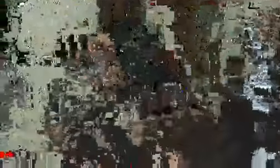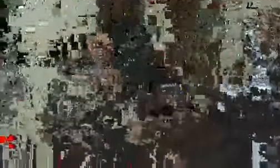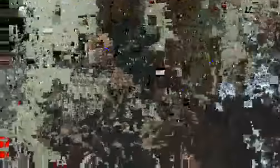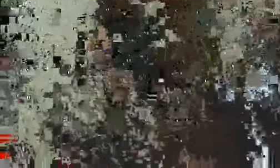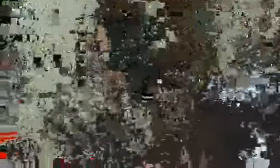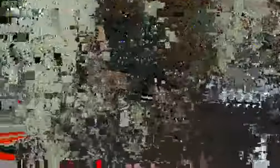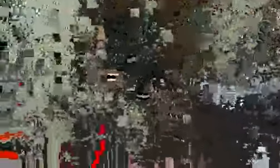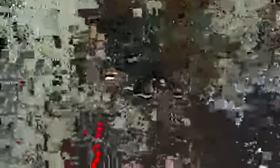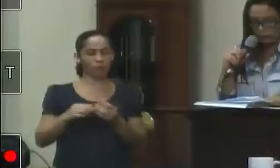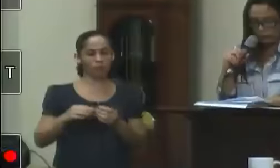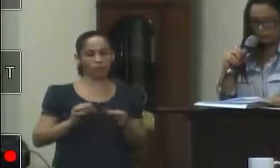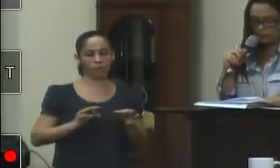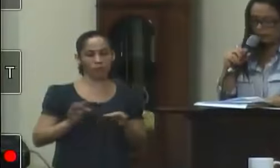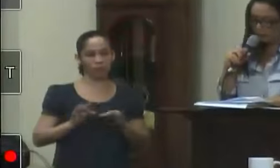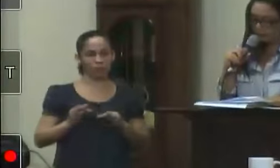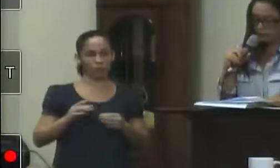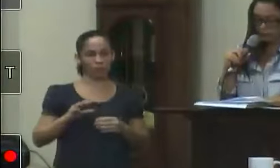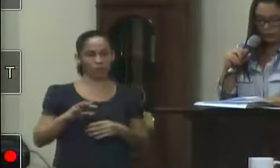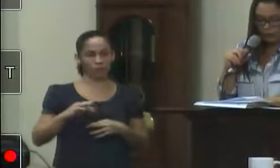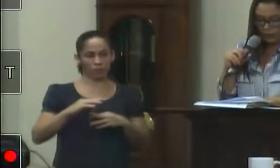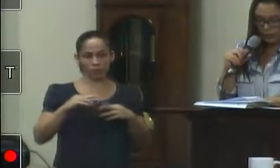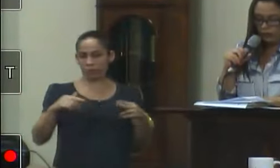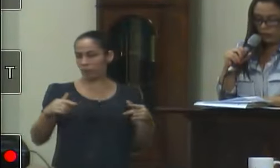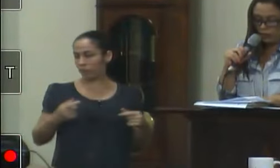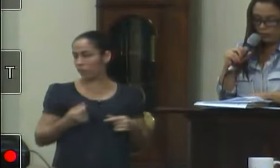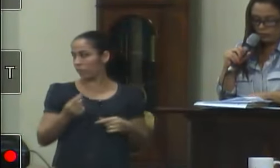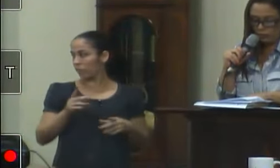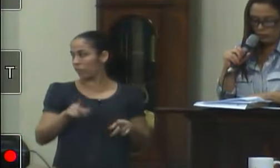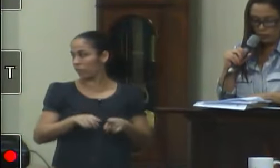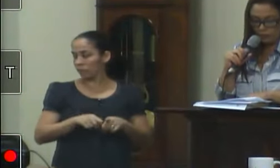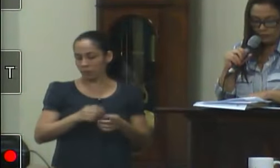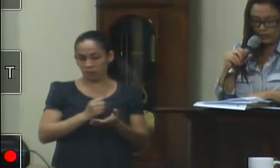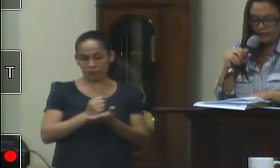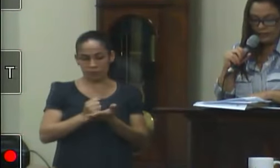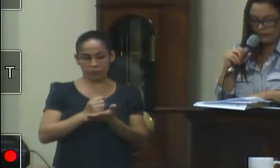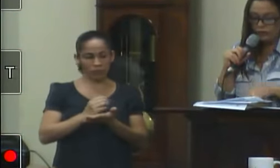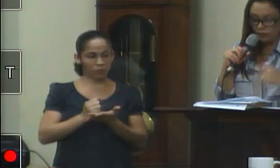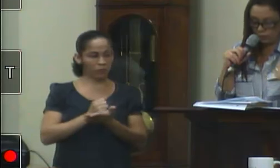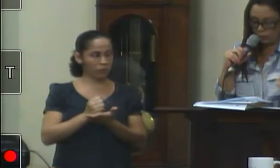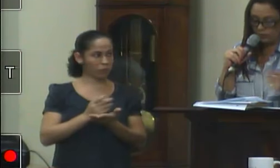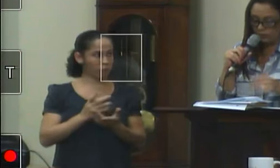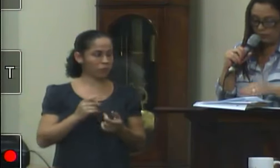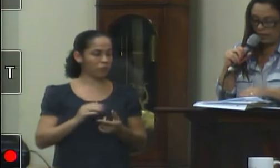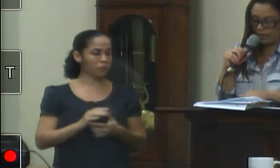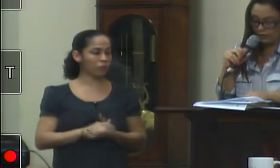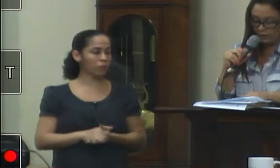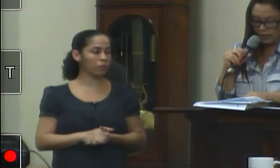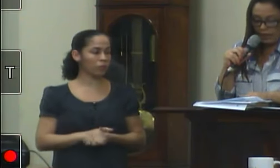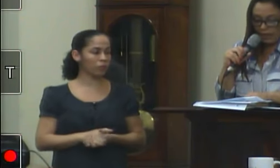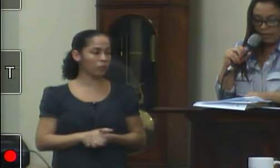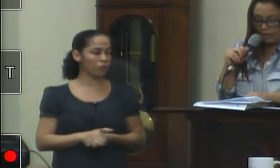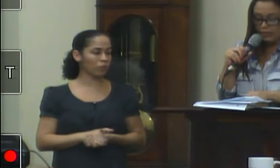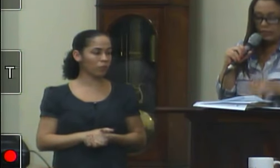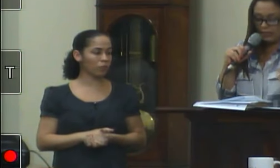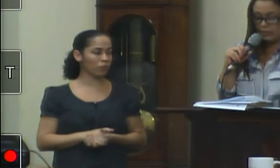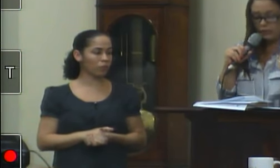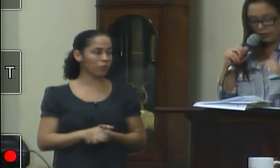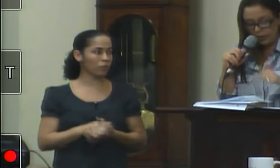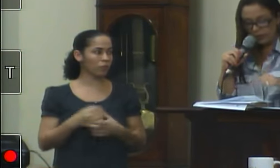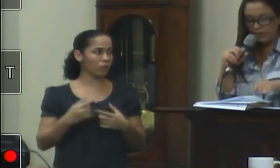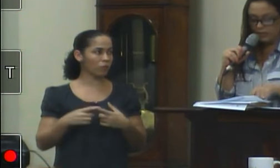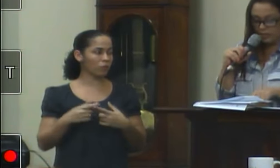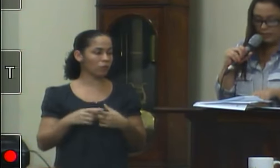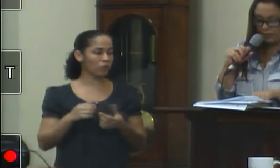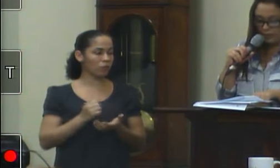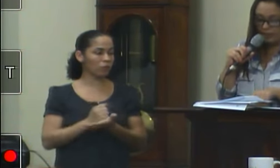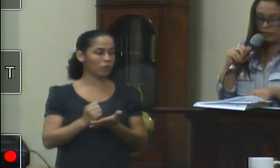insumos e medicamentos. 2 de outubro, aquisição de insumos que faltaram. Medicamentos que faltaram